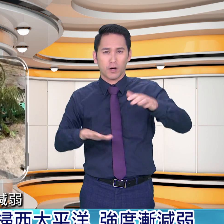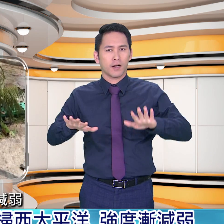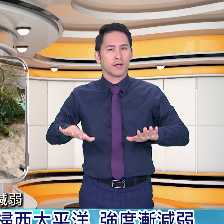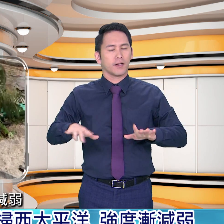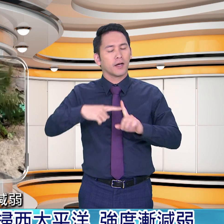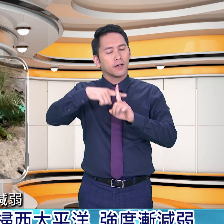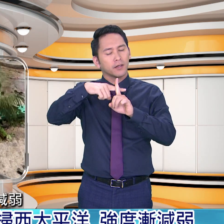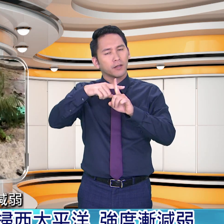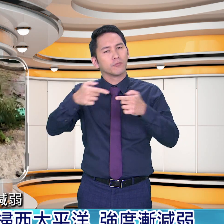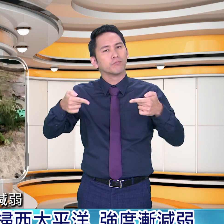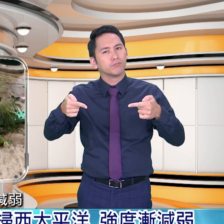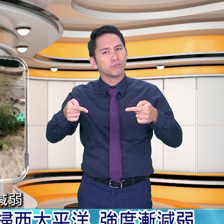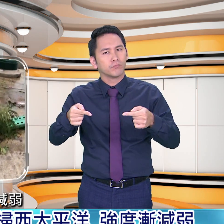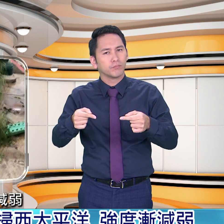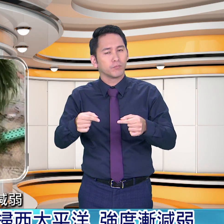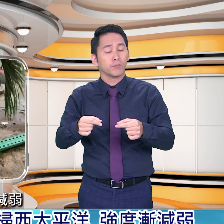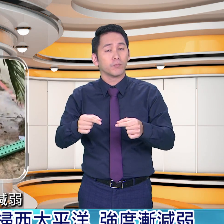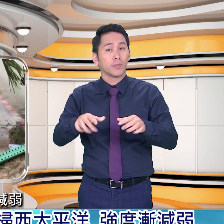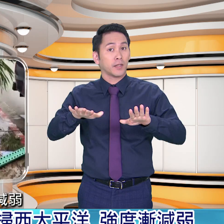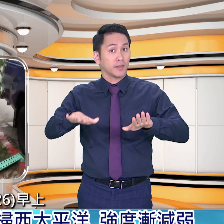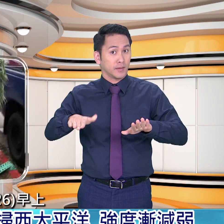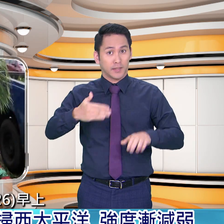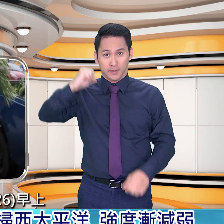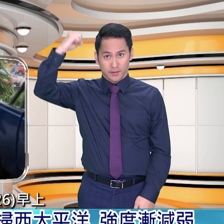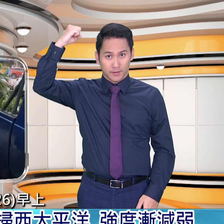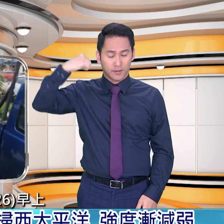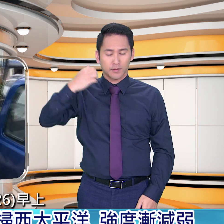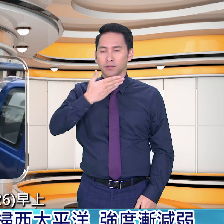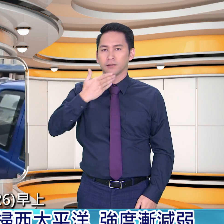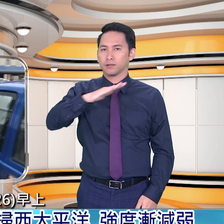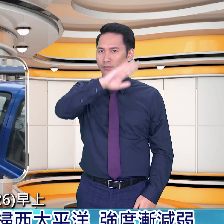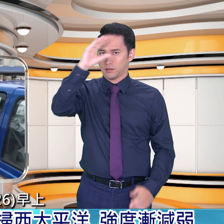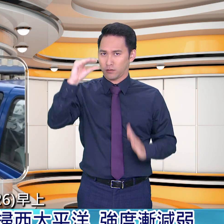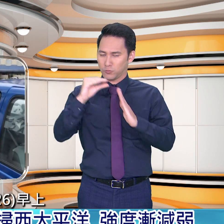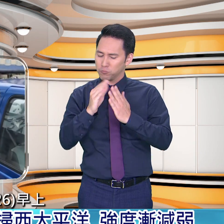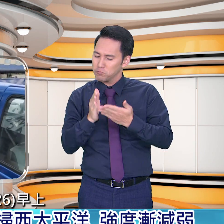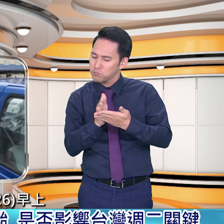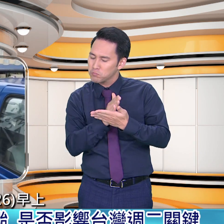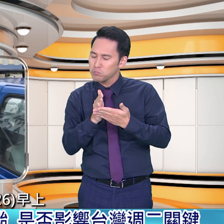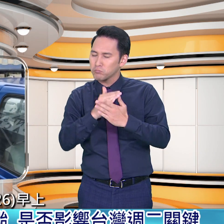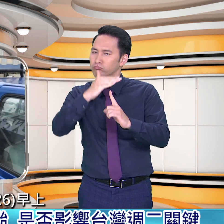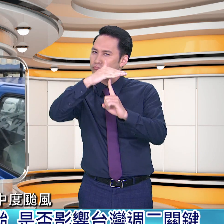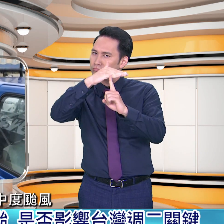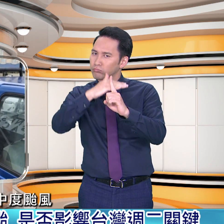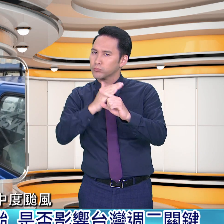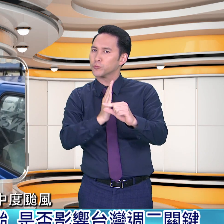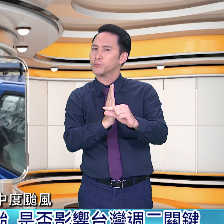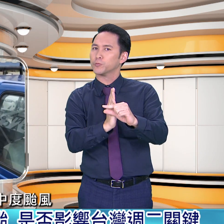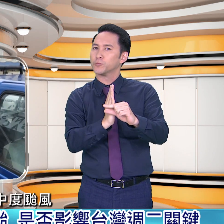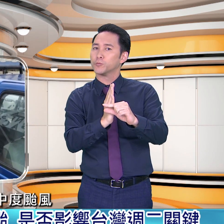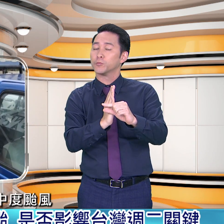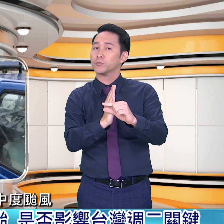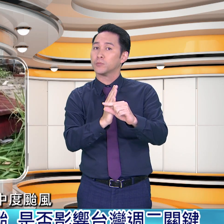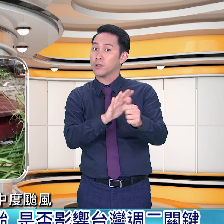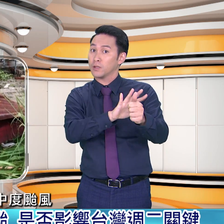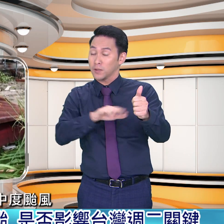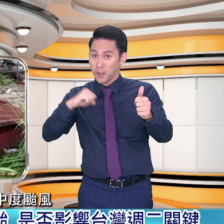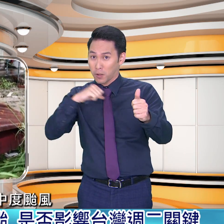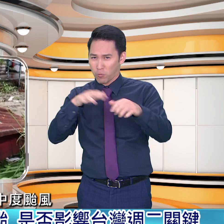威力是逐渐的减弱。气象局在今天早上已经将玉兔下修为中度台